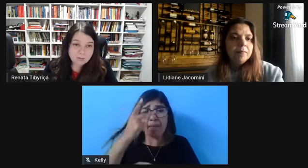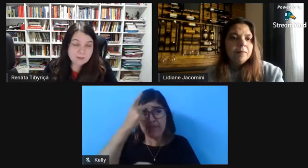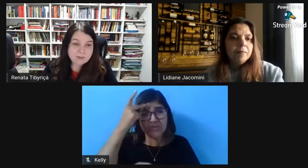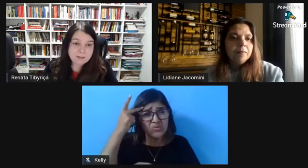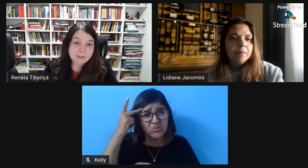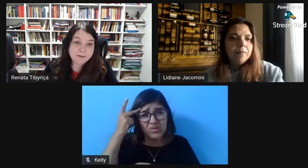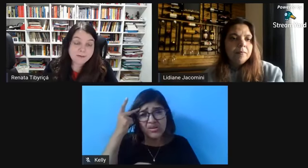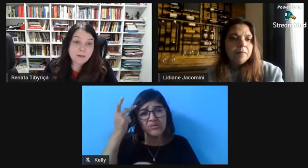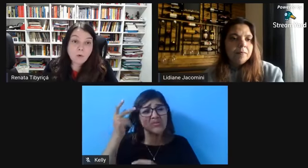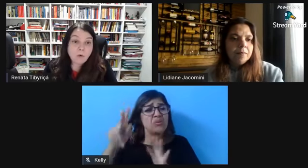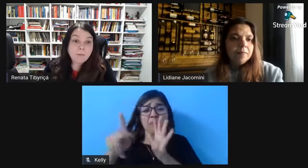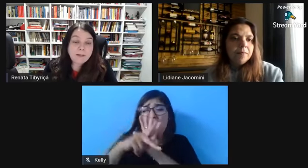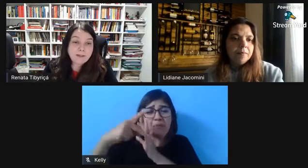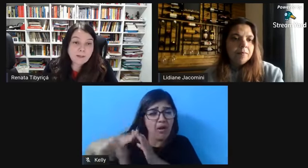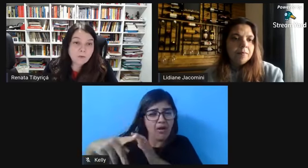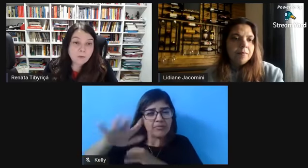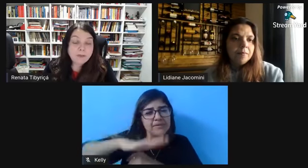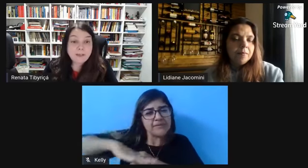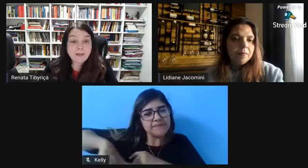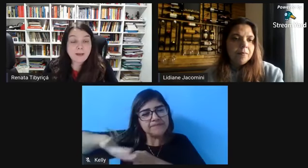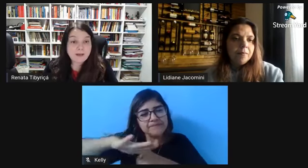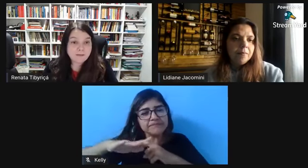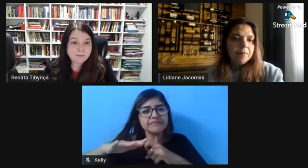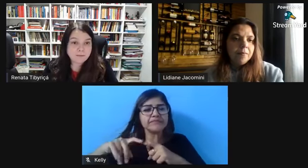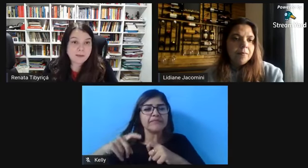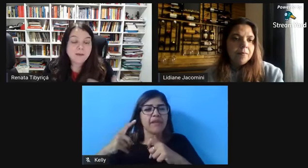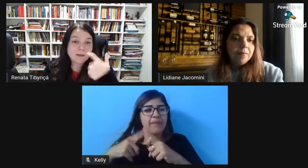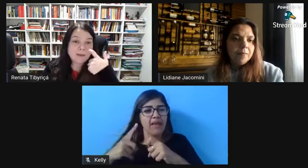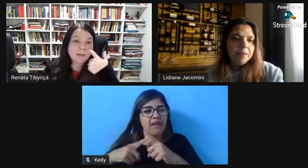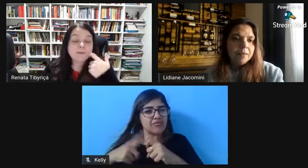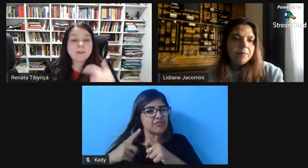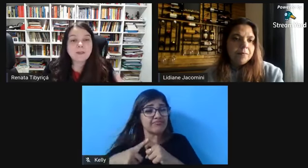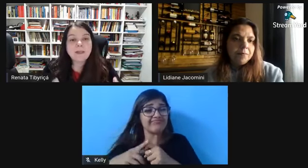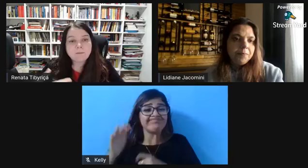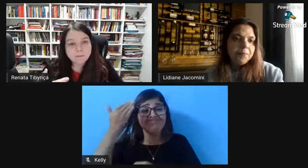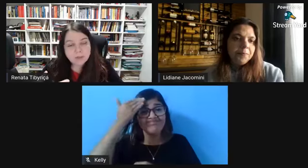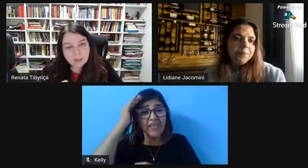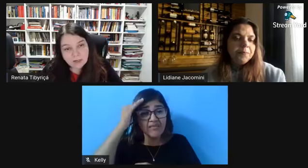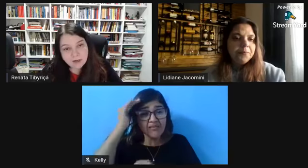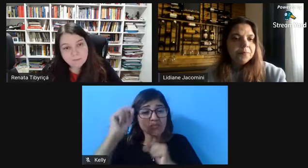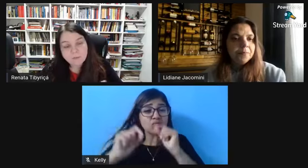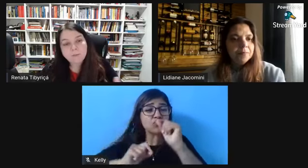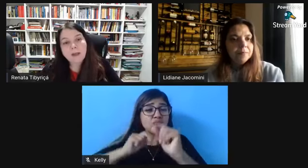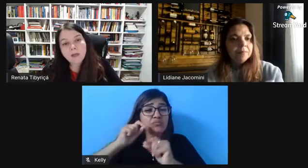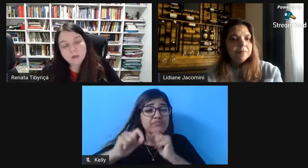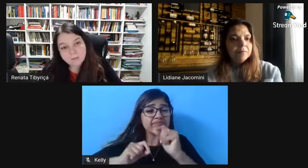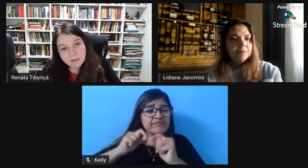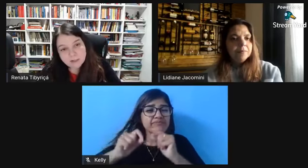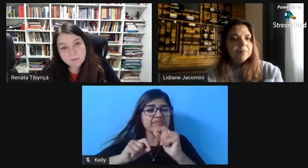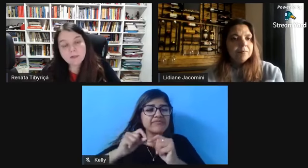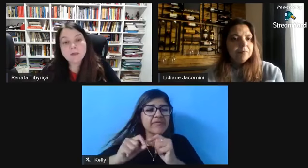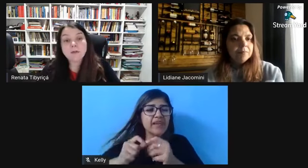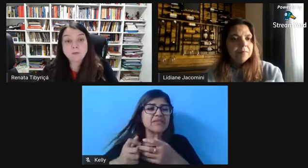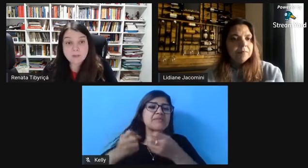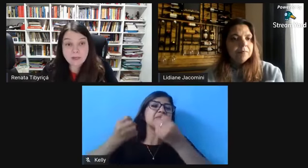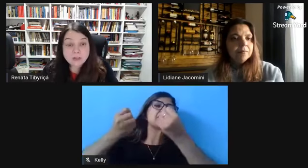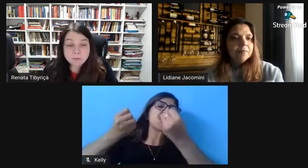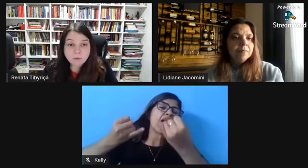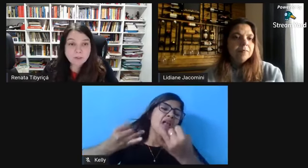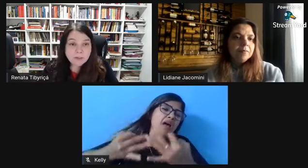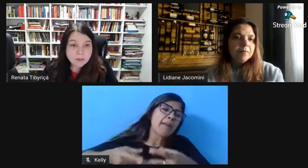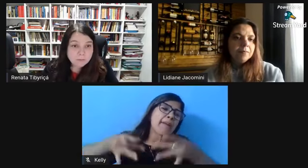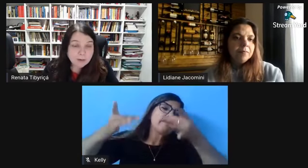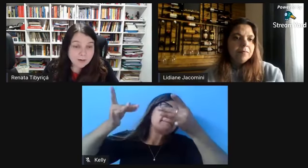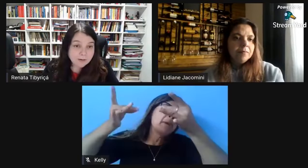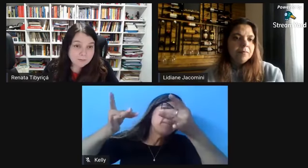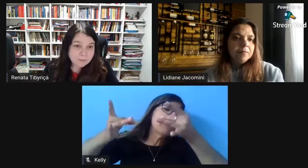é da área de medicina, compreender o que é, né? E aí você tem que chegar para um médico, ficar explicando, é um desgaste